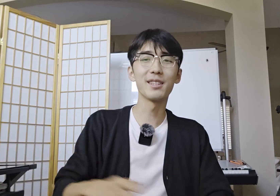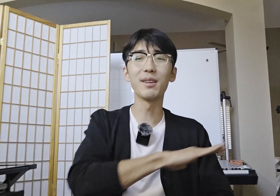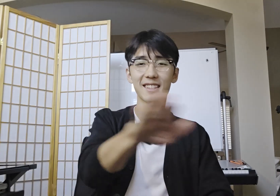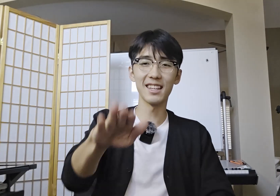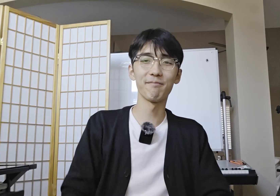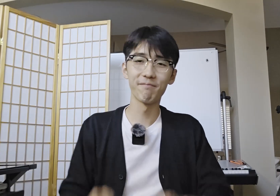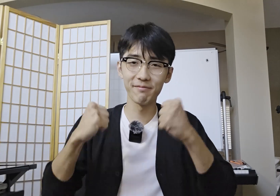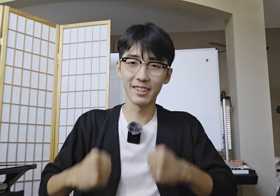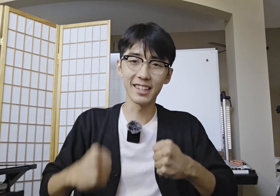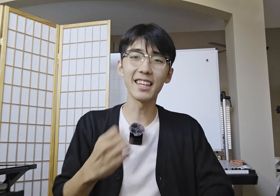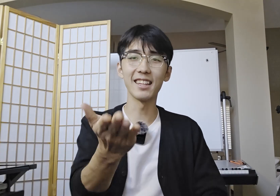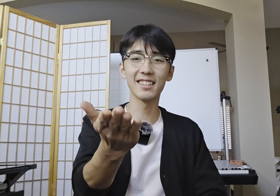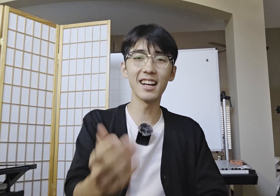What's up, 皆さん? Genki desu ka?